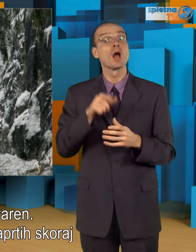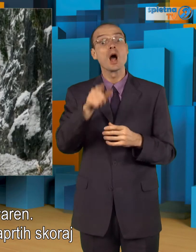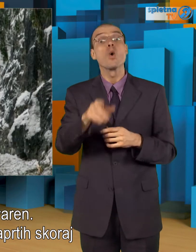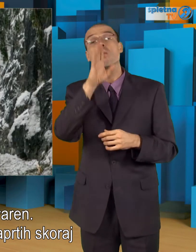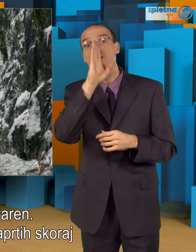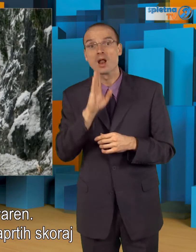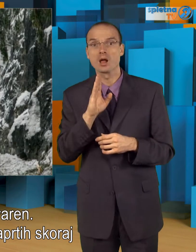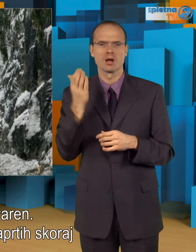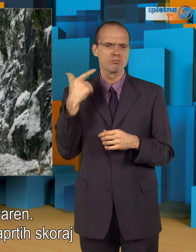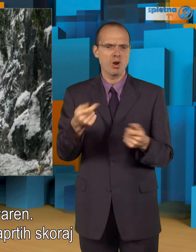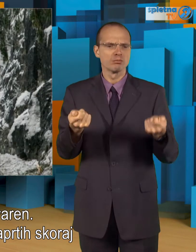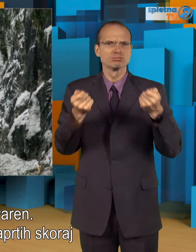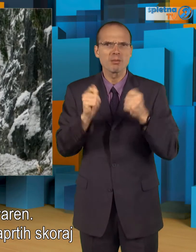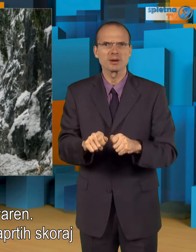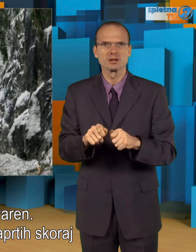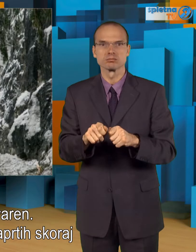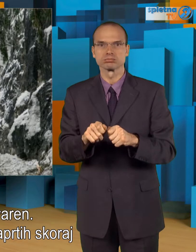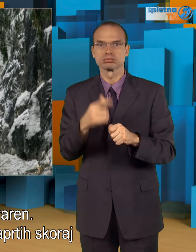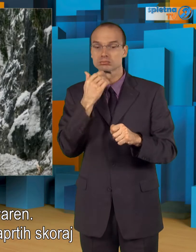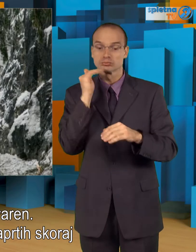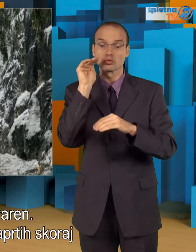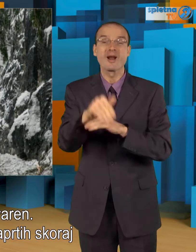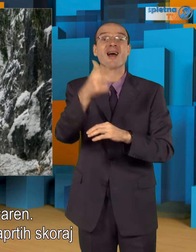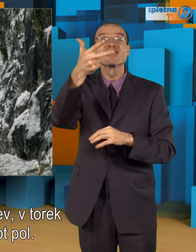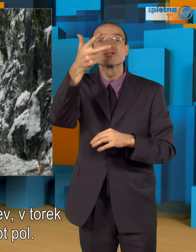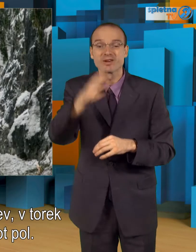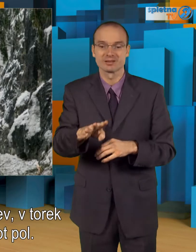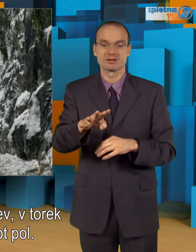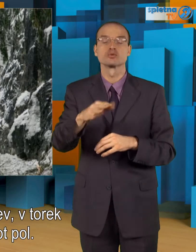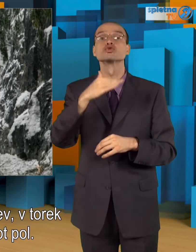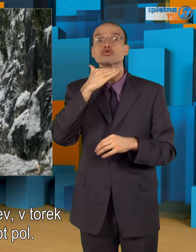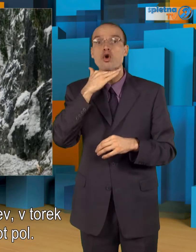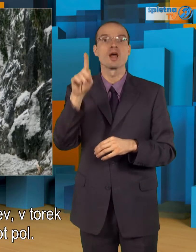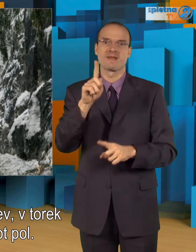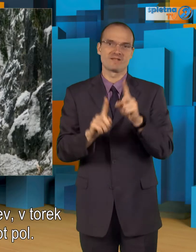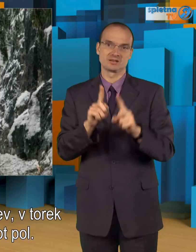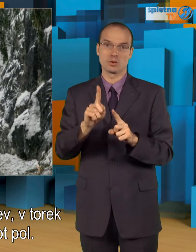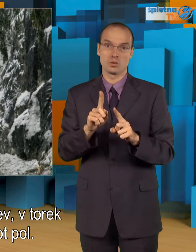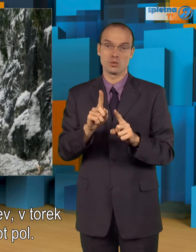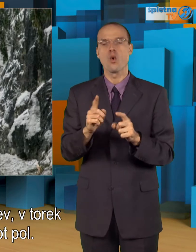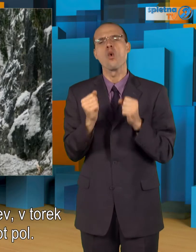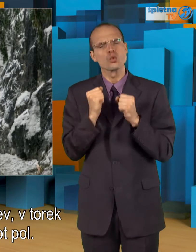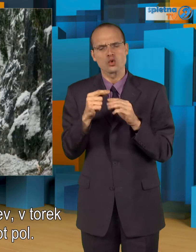V ponedeljek je bilo zaprtih skoraj 3/4 šol in vrtcev, v torek pa le še manj kot pol.